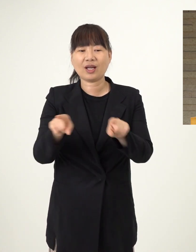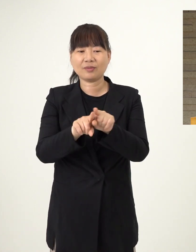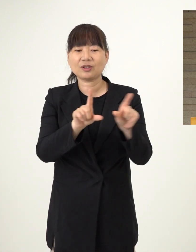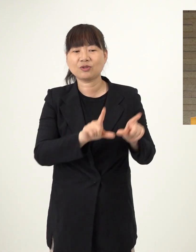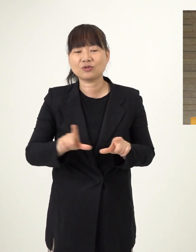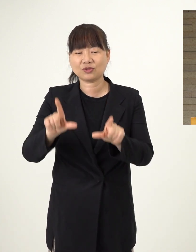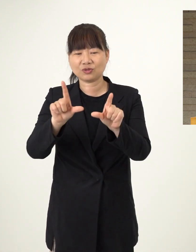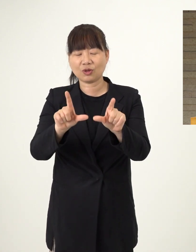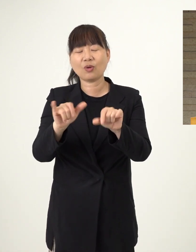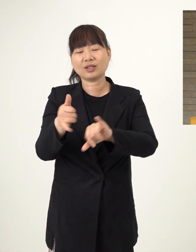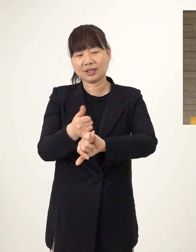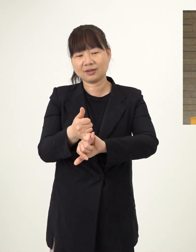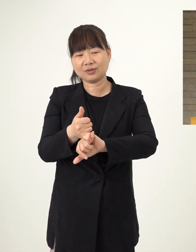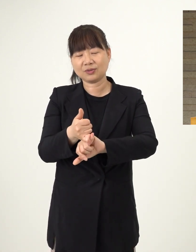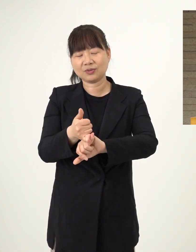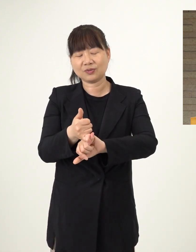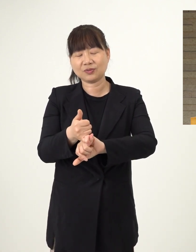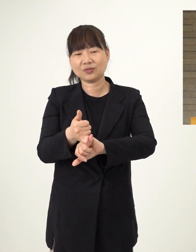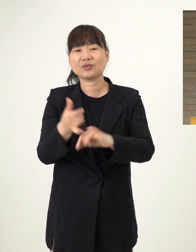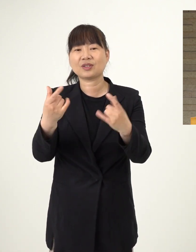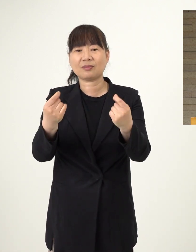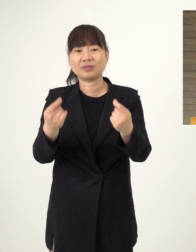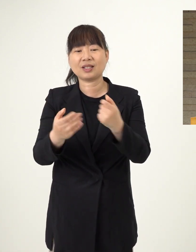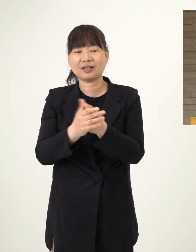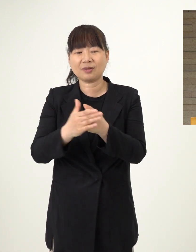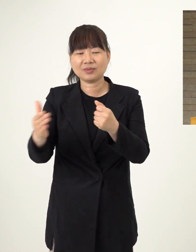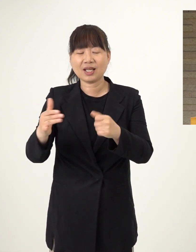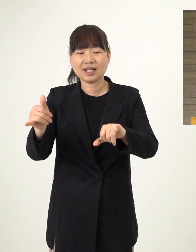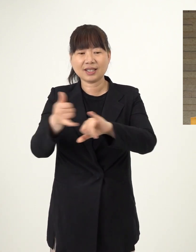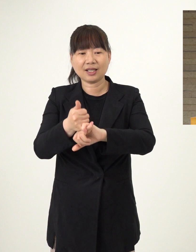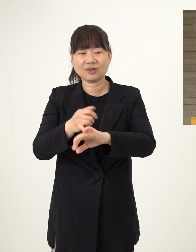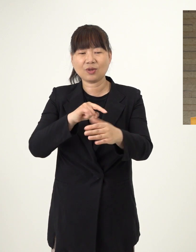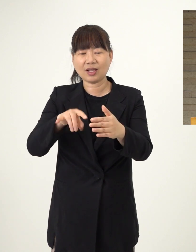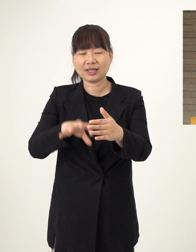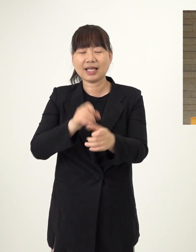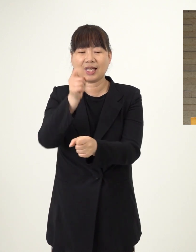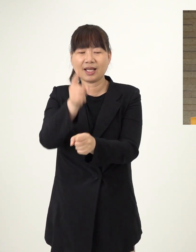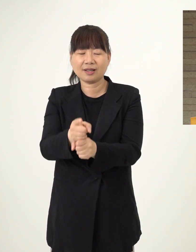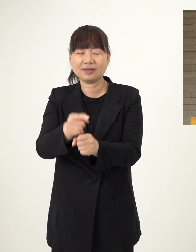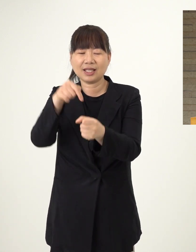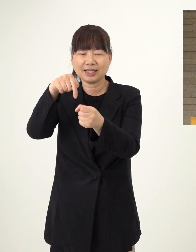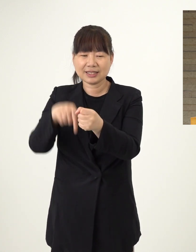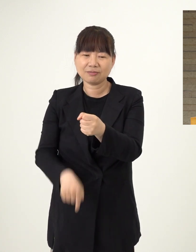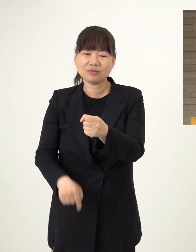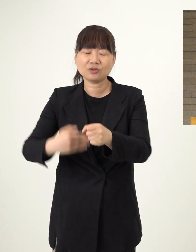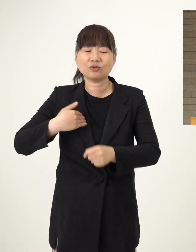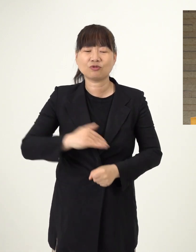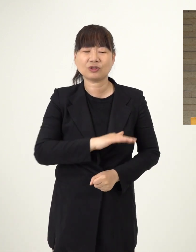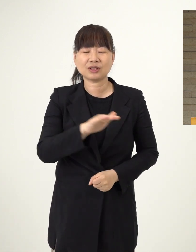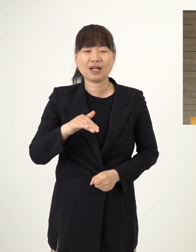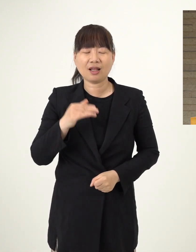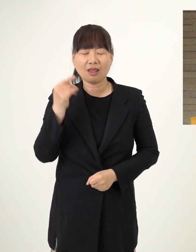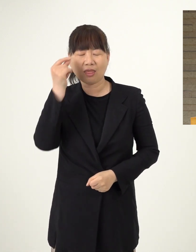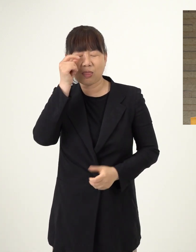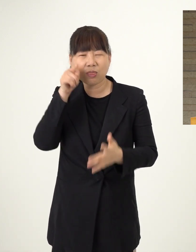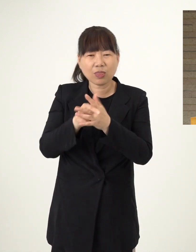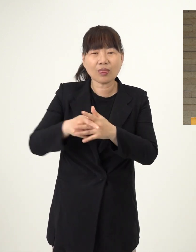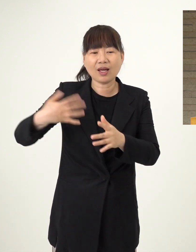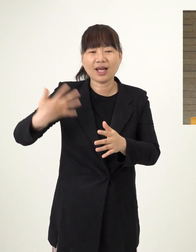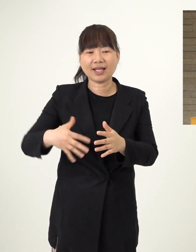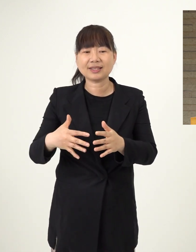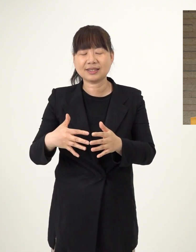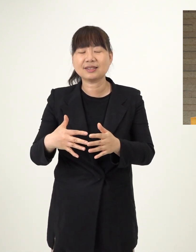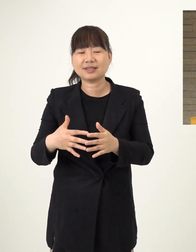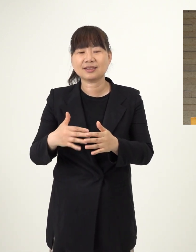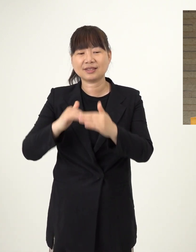누릴 것이라를 약속하는 겁니다. 그러면 이 약속 속에는 이미 깊은 우리가 눈치채지 못하는 전제가